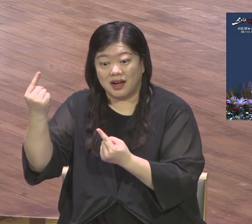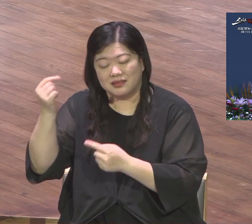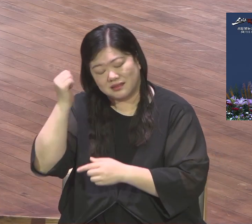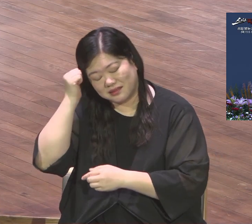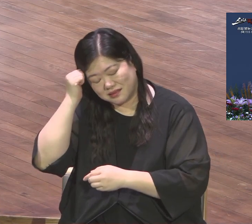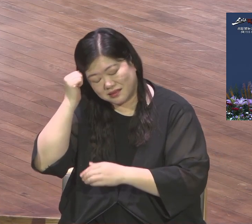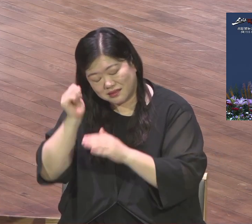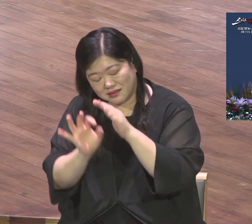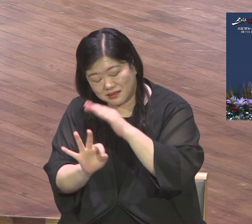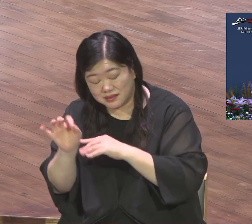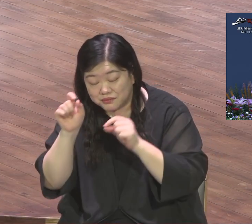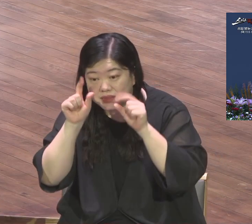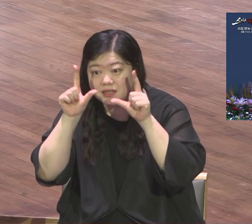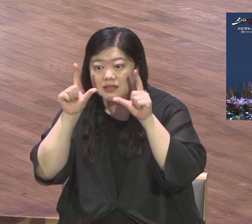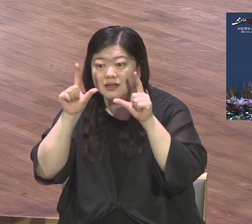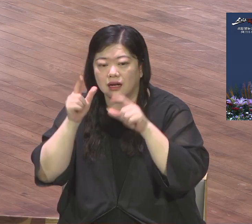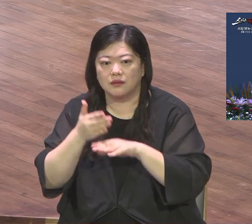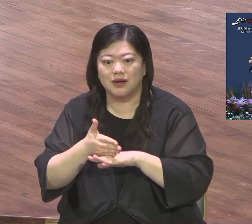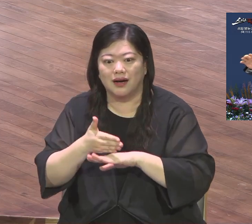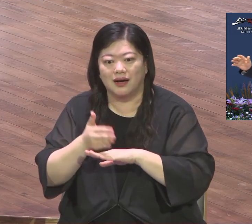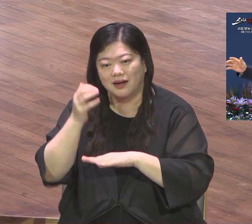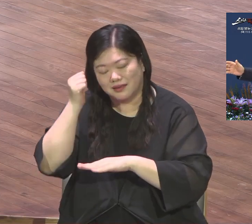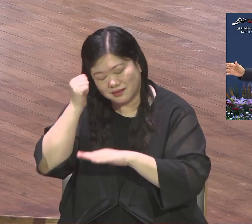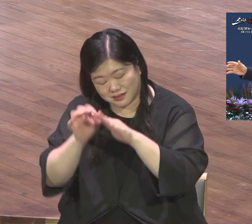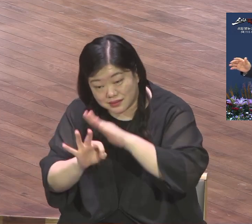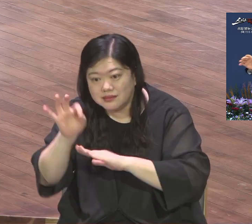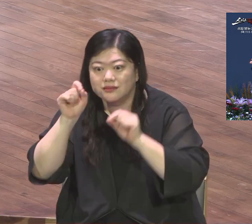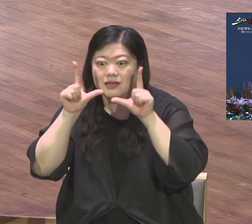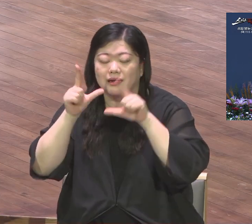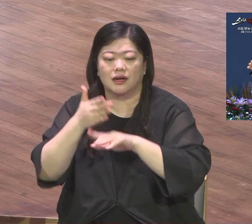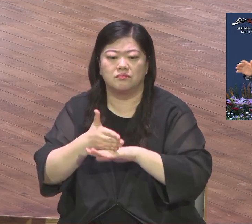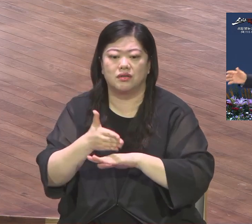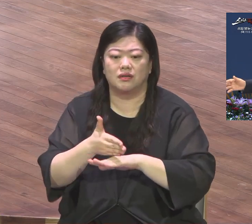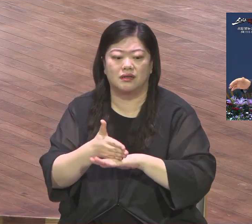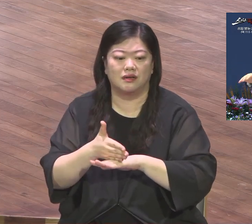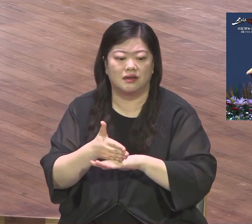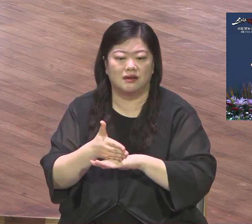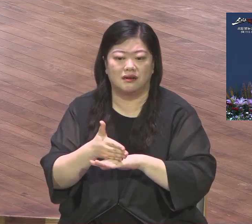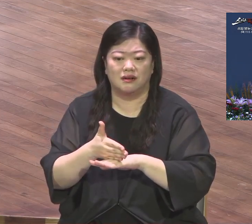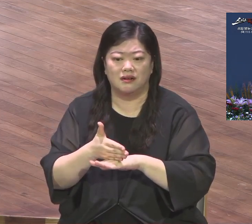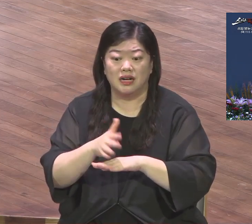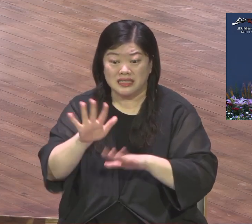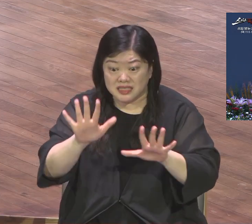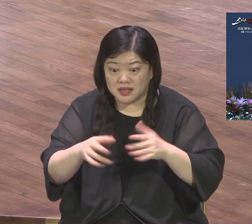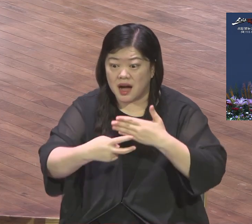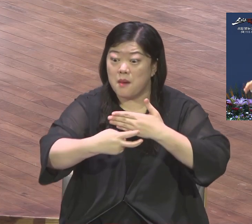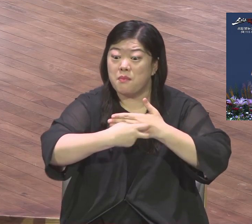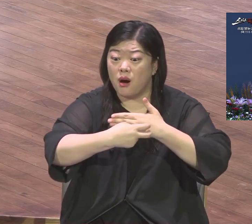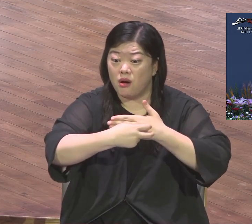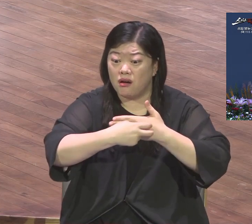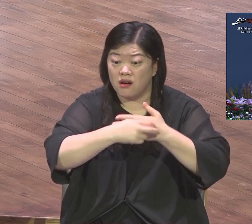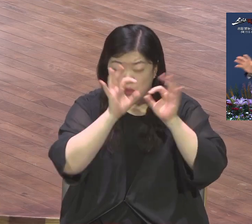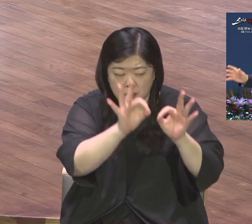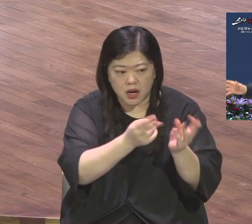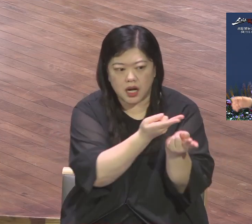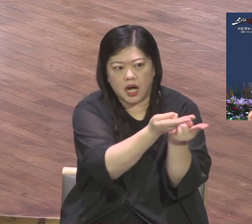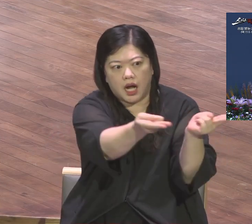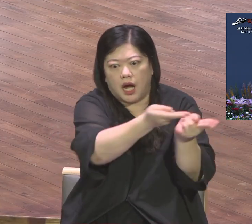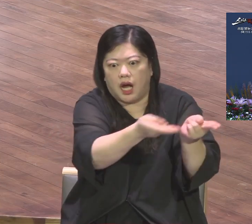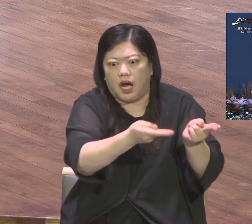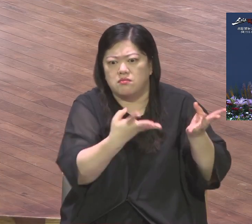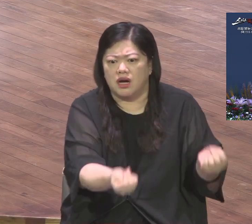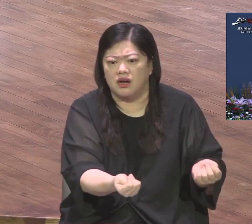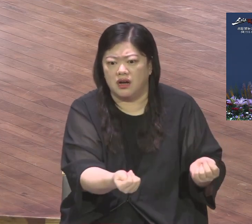아니 질병으로 지금 병원마다 꽉꽉 차서 백 없으면 들어가도 못해. 얼마나 환자들이